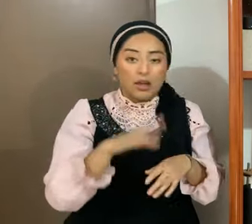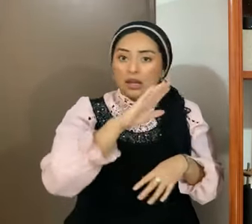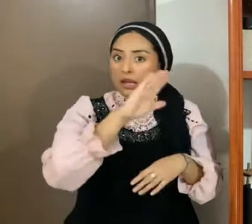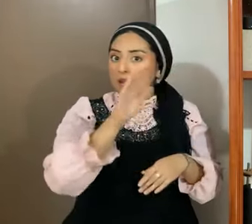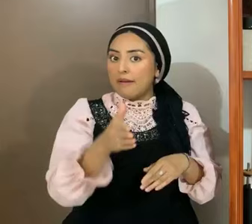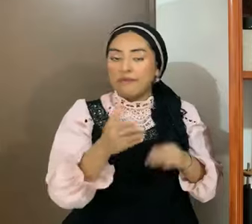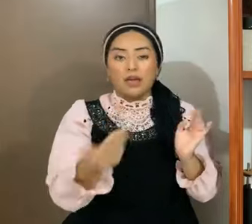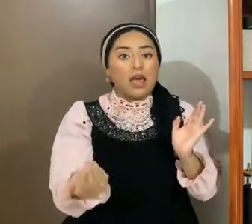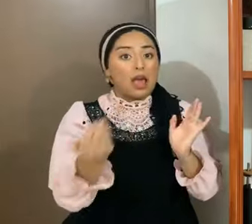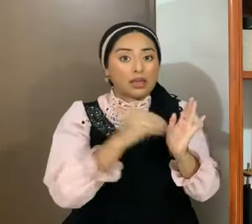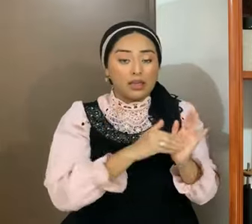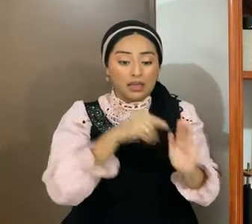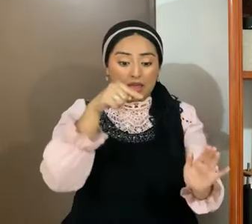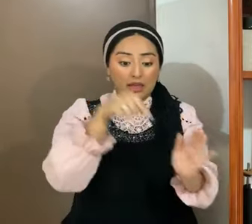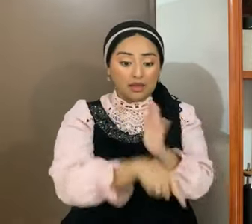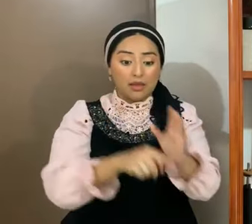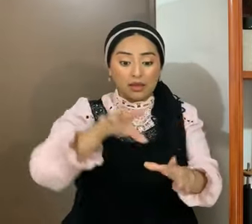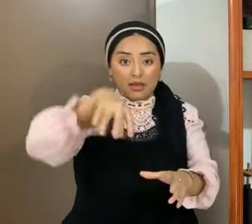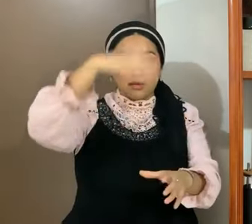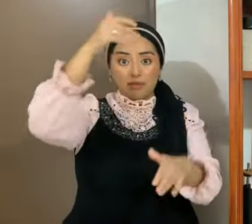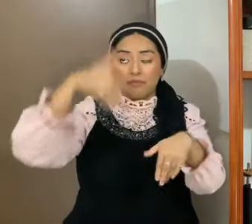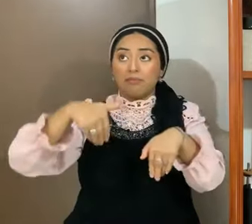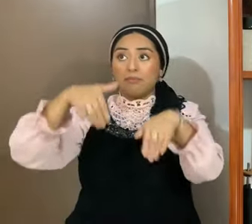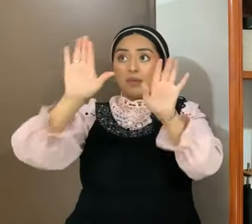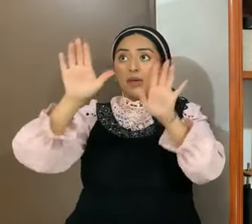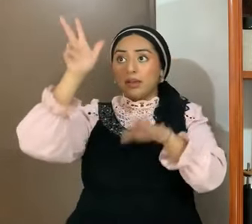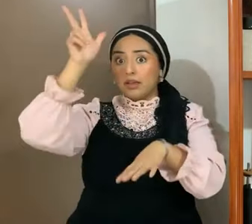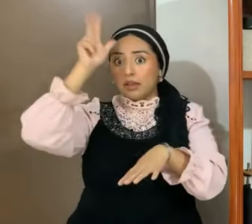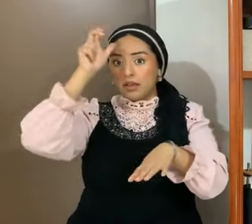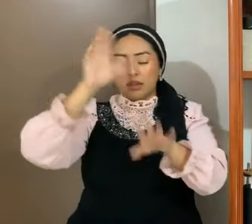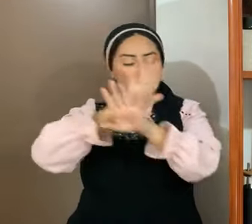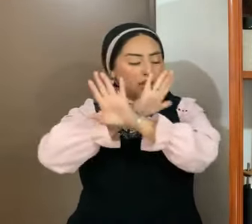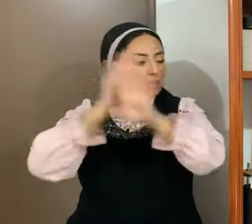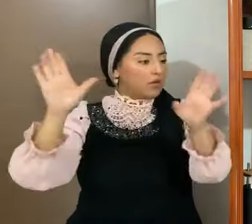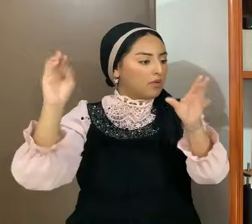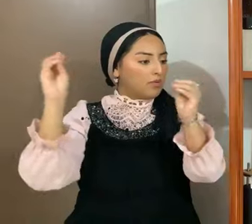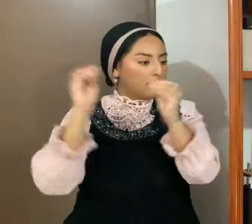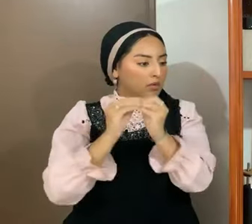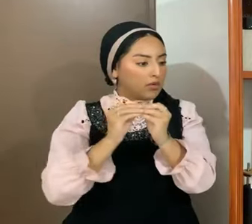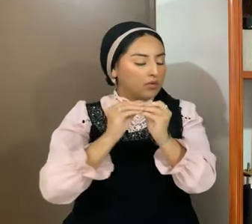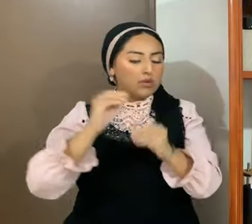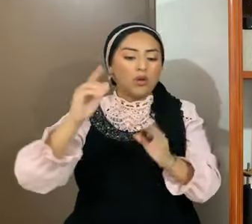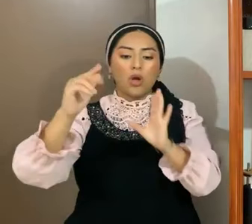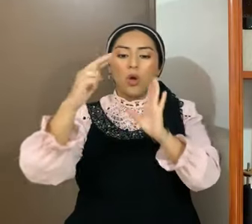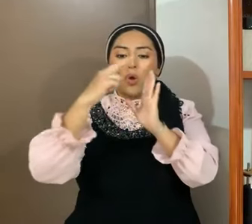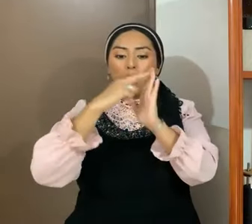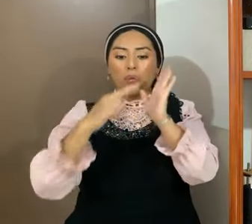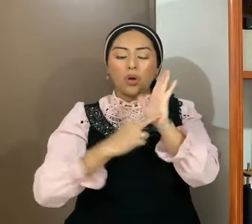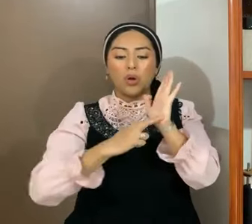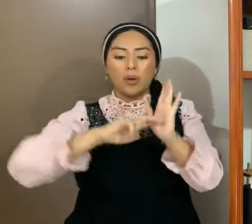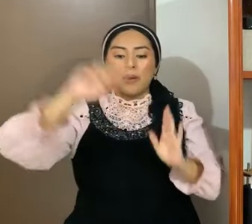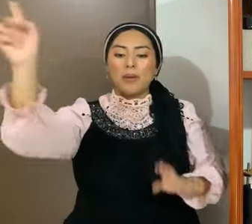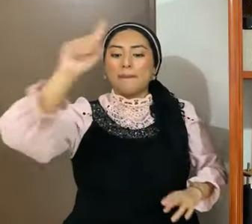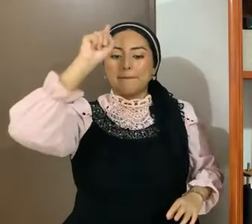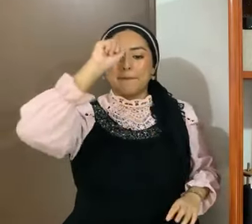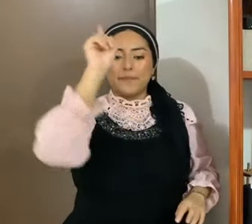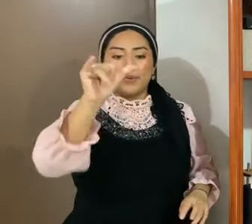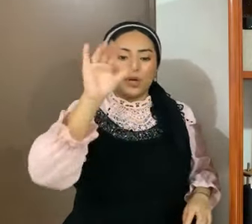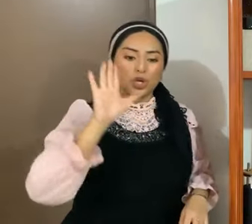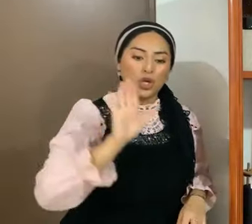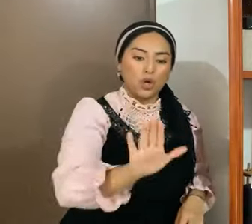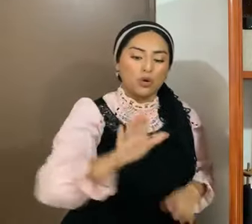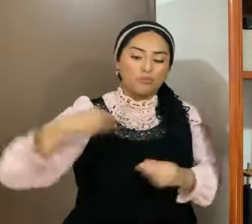más sacrificarán sus sacrificios a los demonios tras de los cuales han fornicado. Tendrán esto por estatuto perpetuo por sus